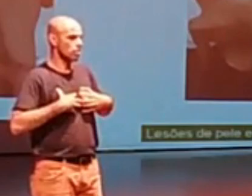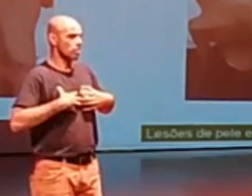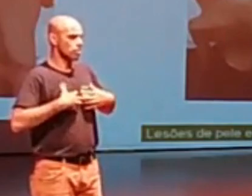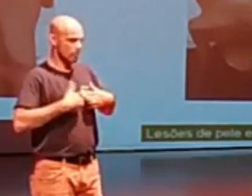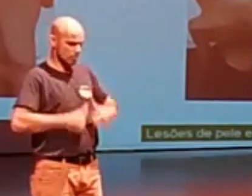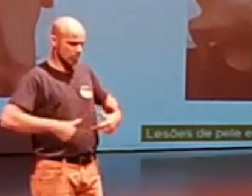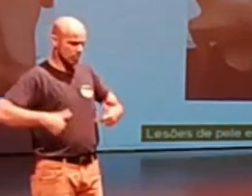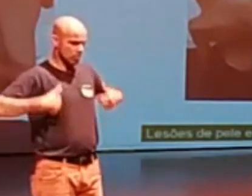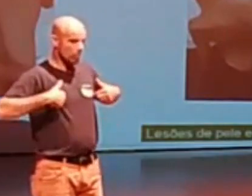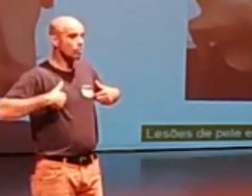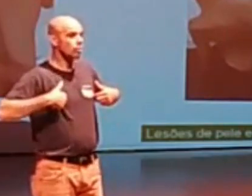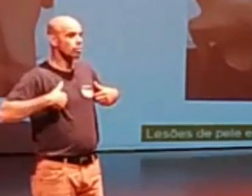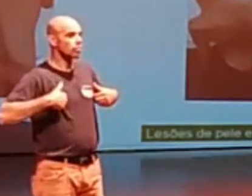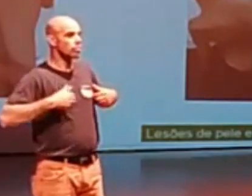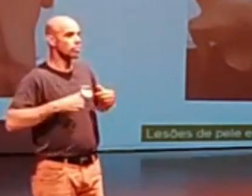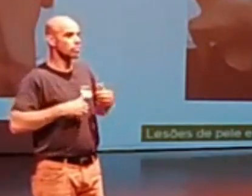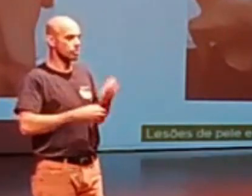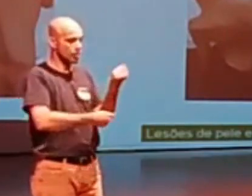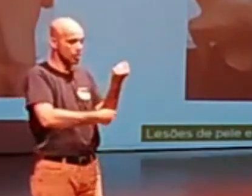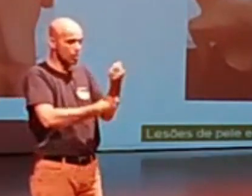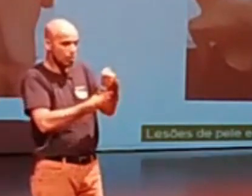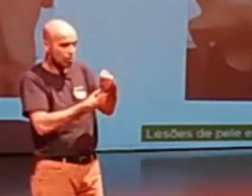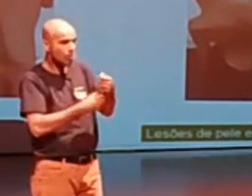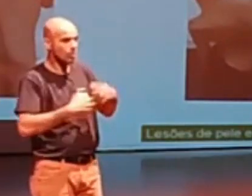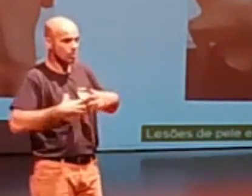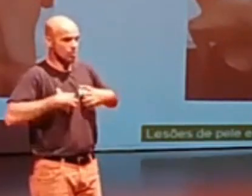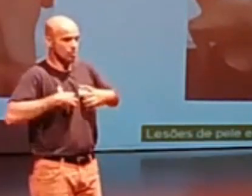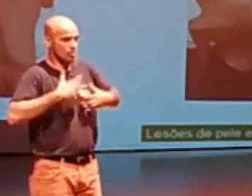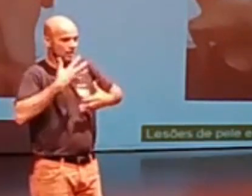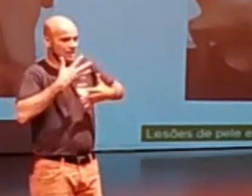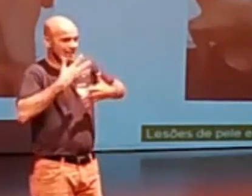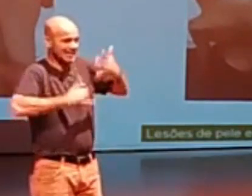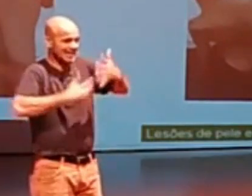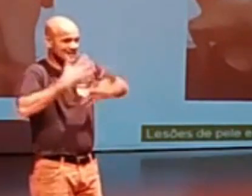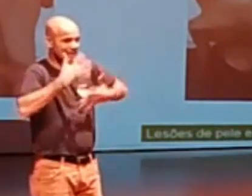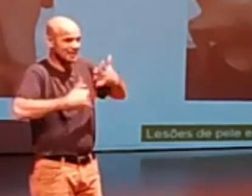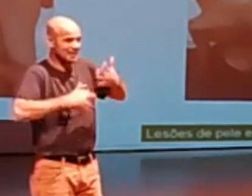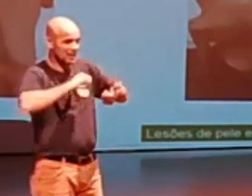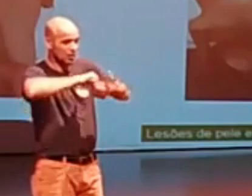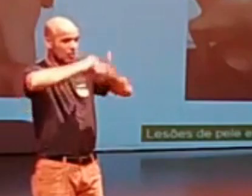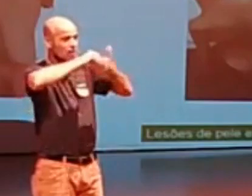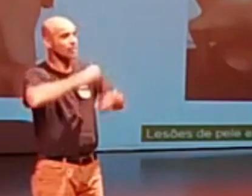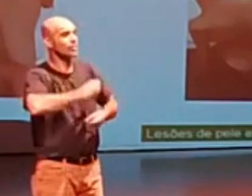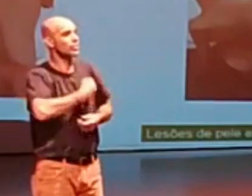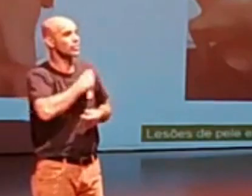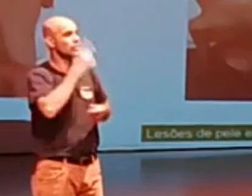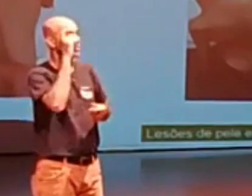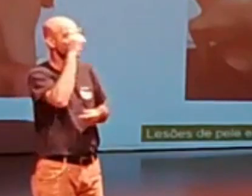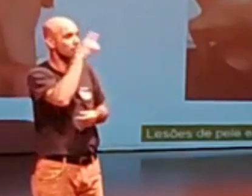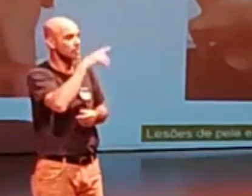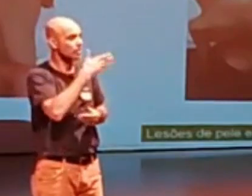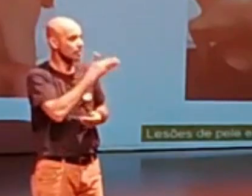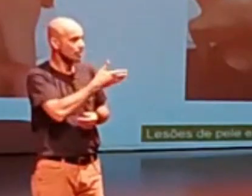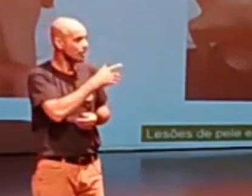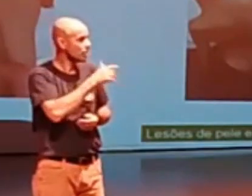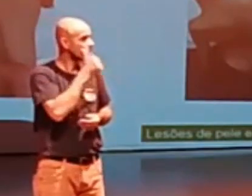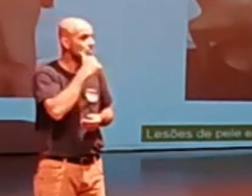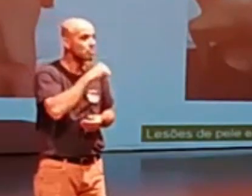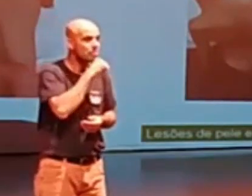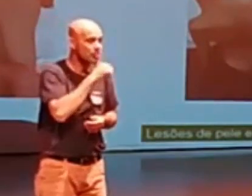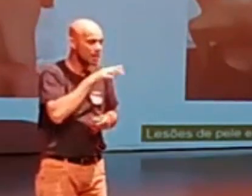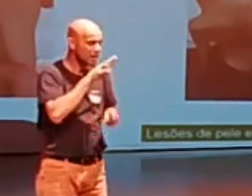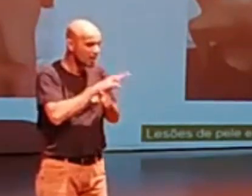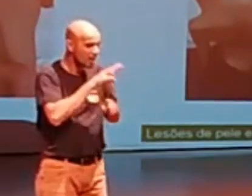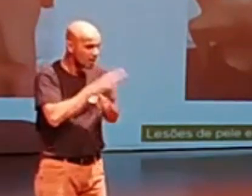de 100 graus afeta a função pulmonar, a qualidade de vida fica difícil. A mãe é algo assim, quando eu trato